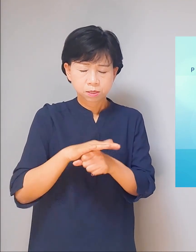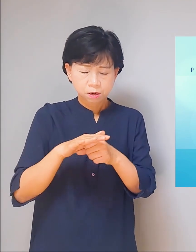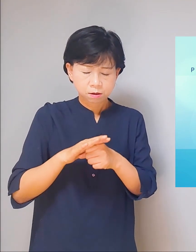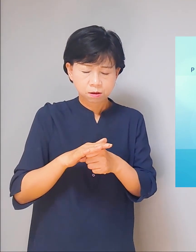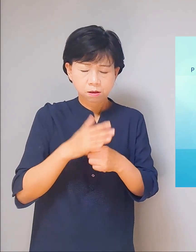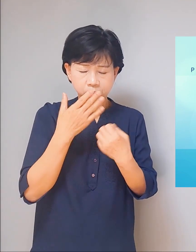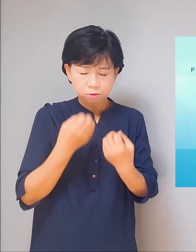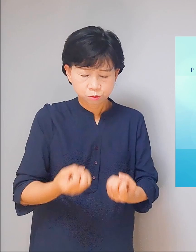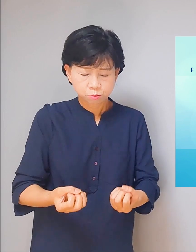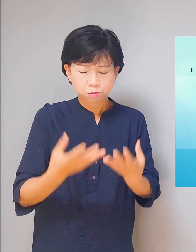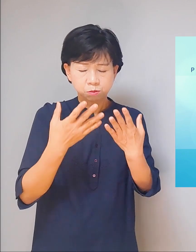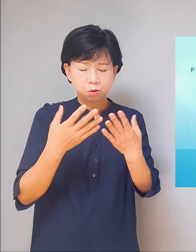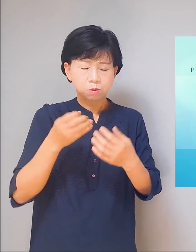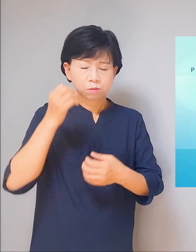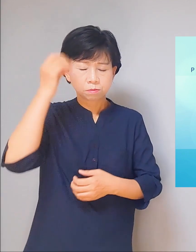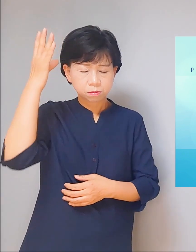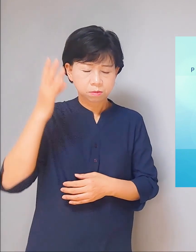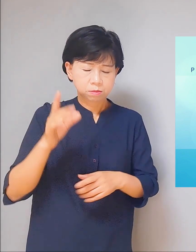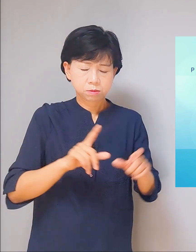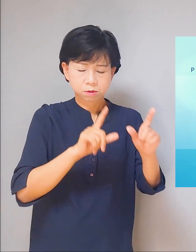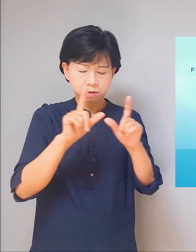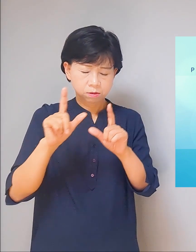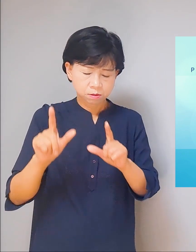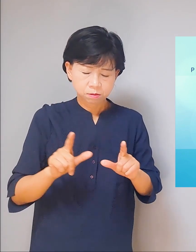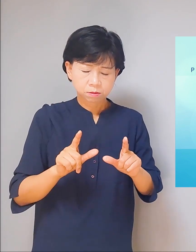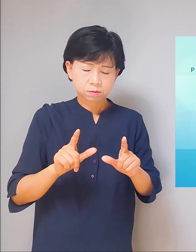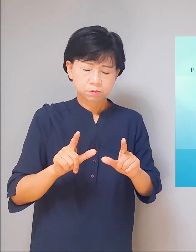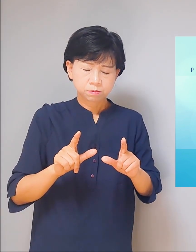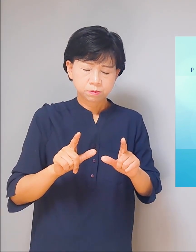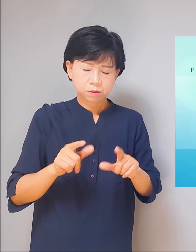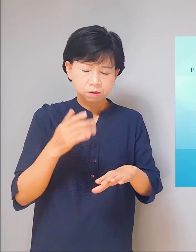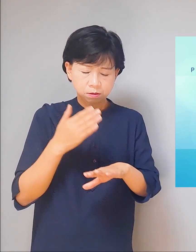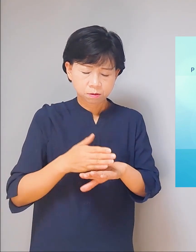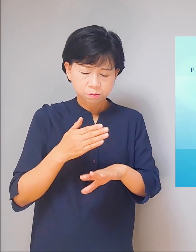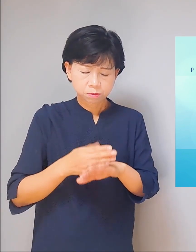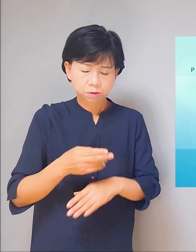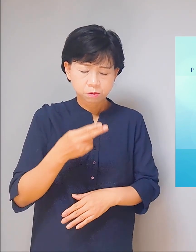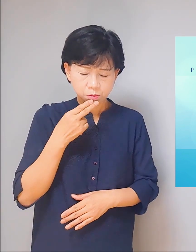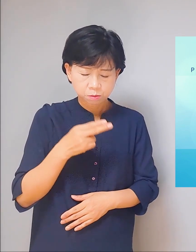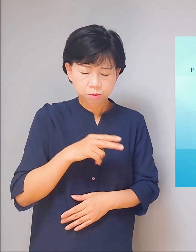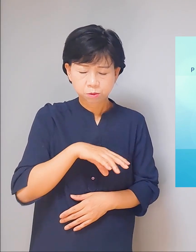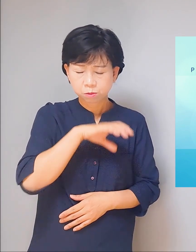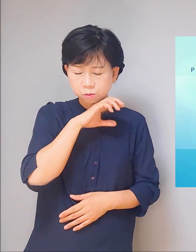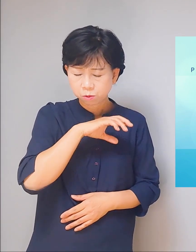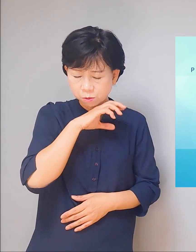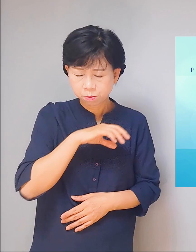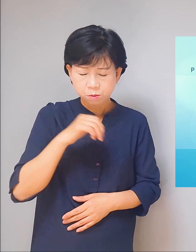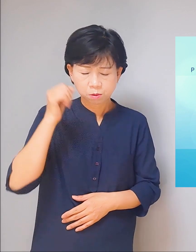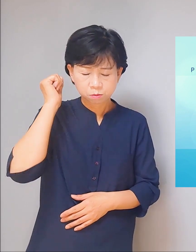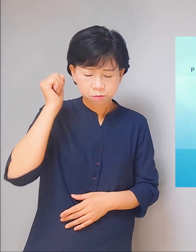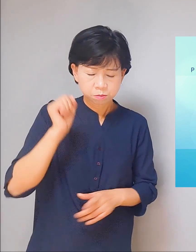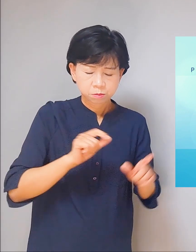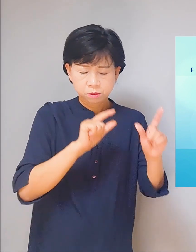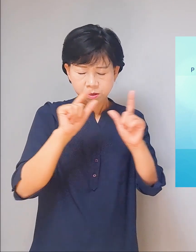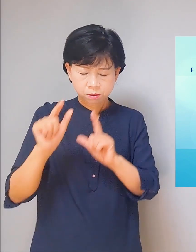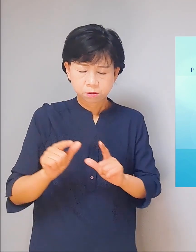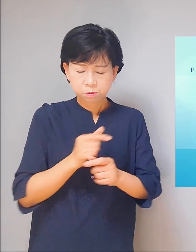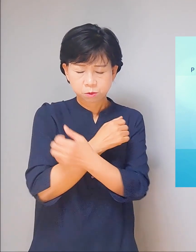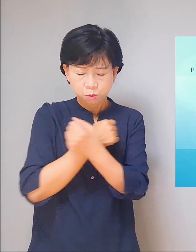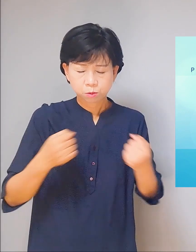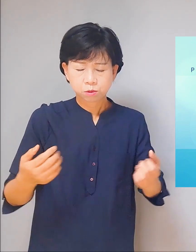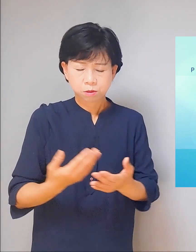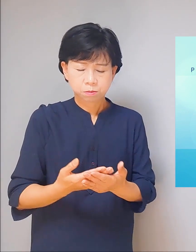축복을 망각하고 사랑하고 감사하기보다는 원망과 불평 속에서 살아왔음을 용서하여